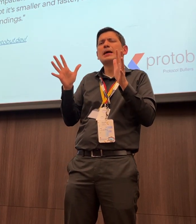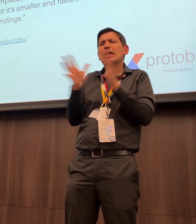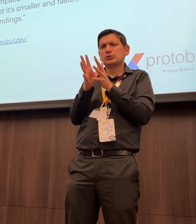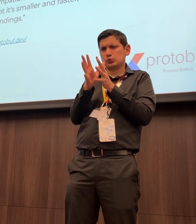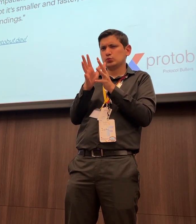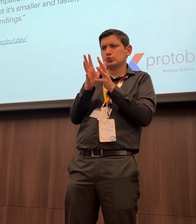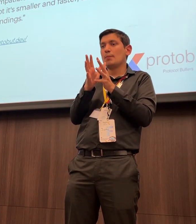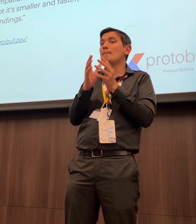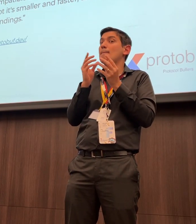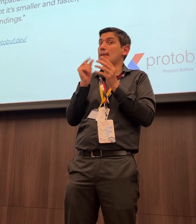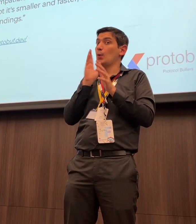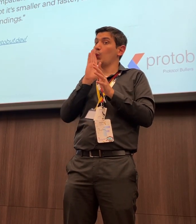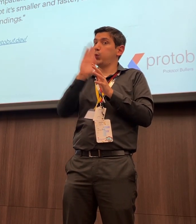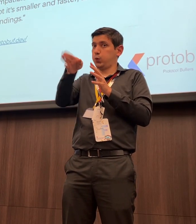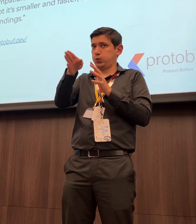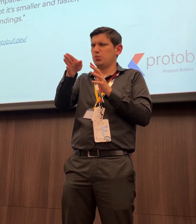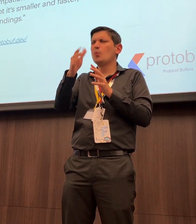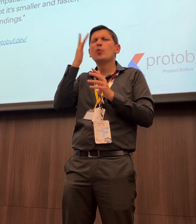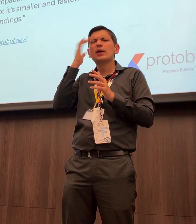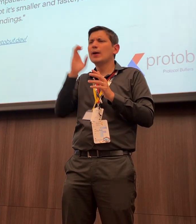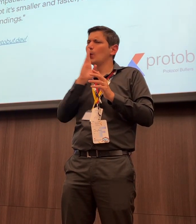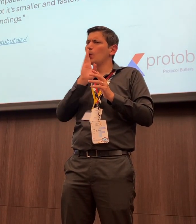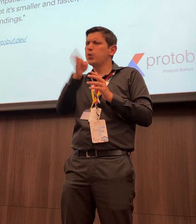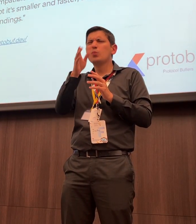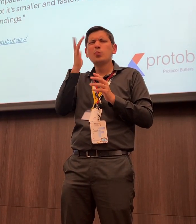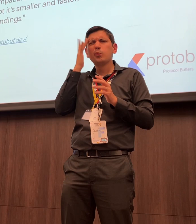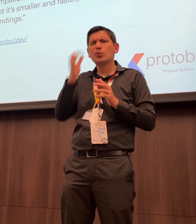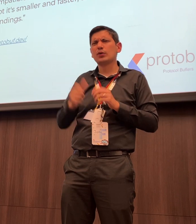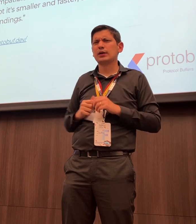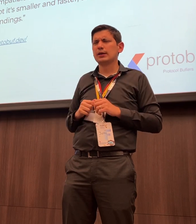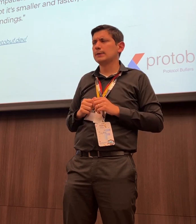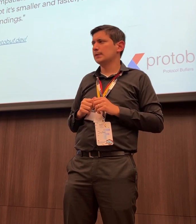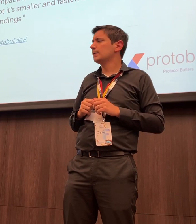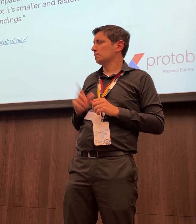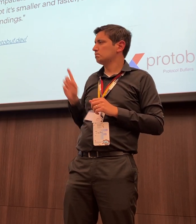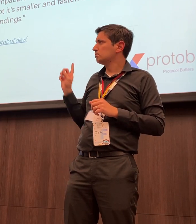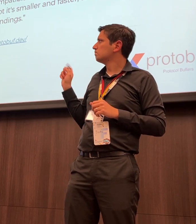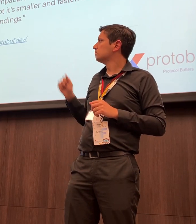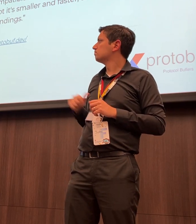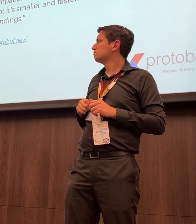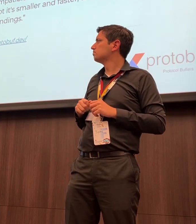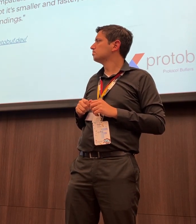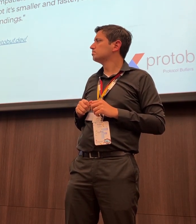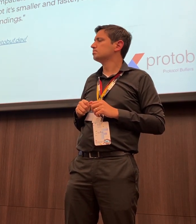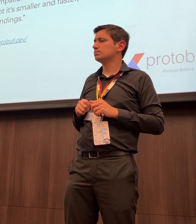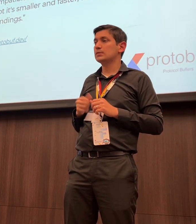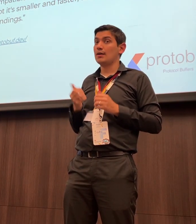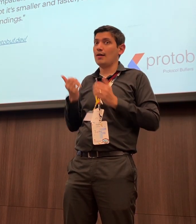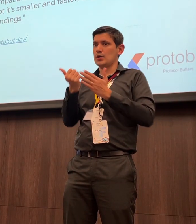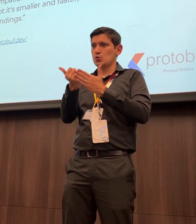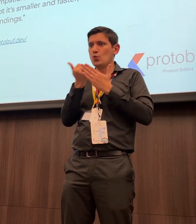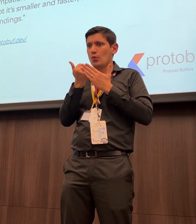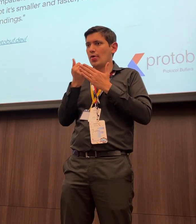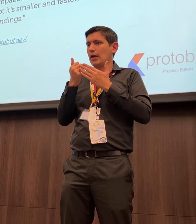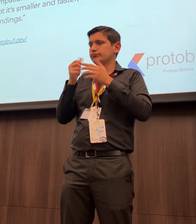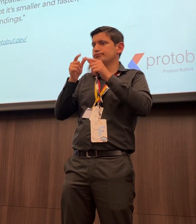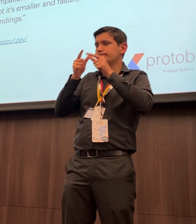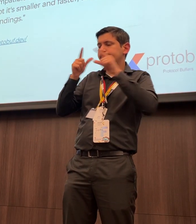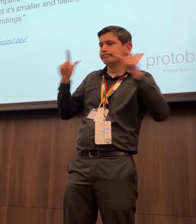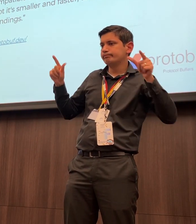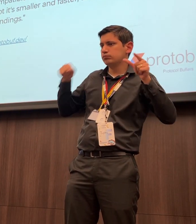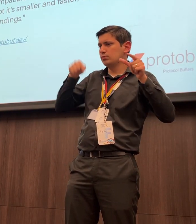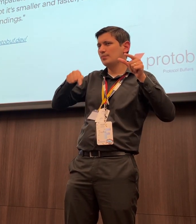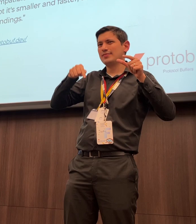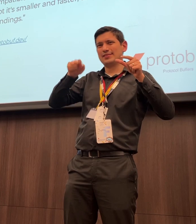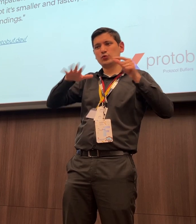más rápido. ¿Por qué es más rápido? Bueno, ahora vamos a estar viendo, pero también decir que nos genera estos language bindings, que